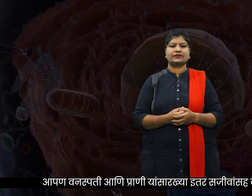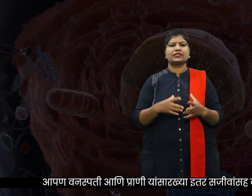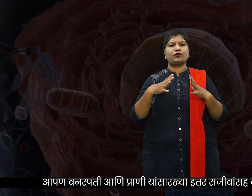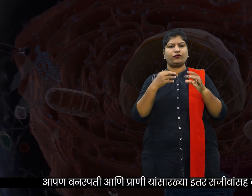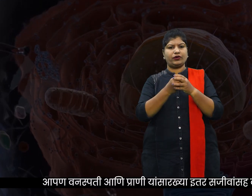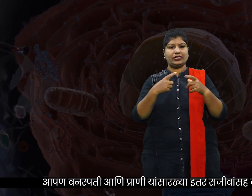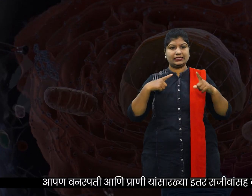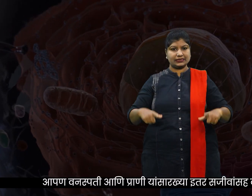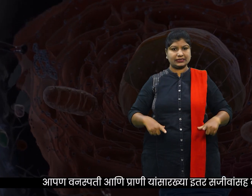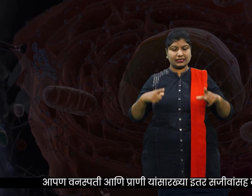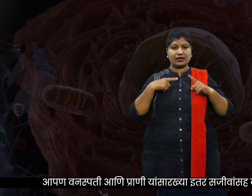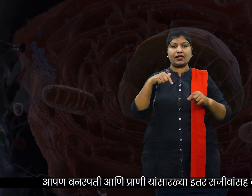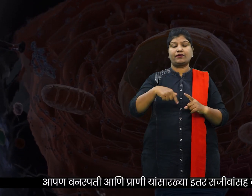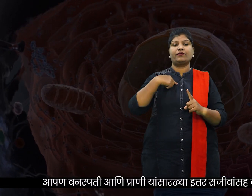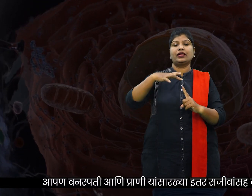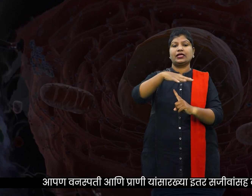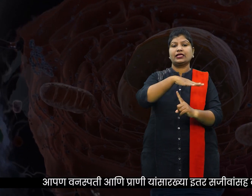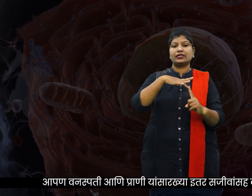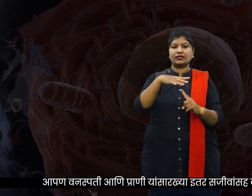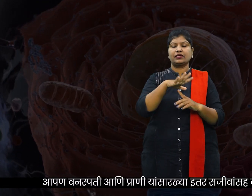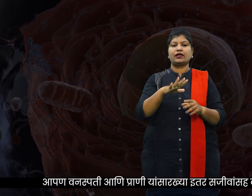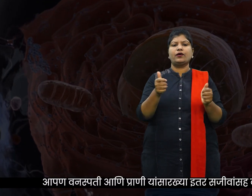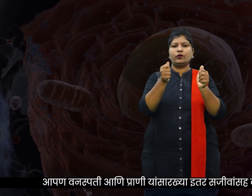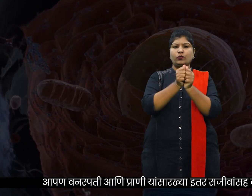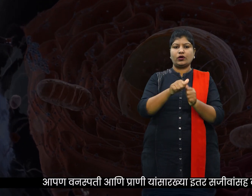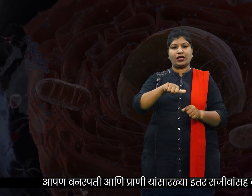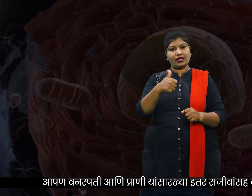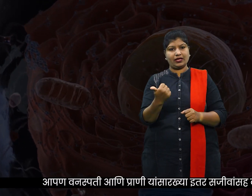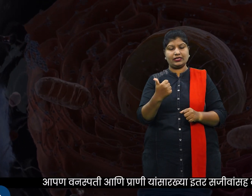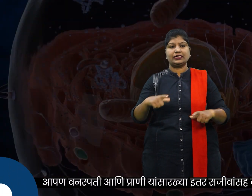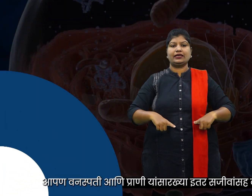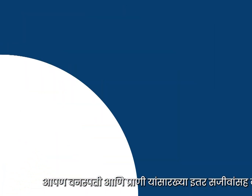आपण वनस्पती आणि प्राणी यांसारख्या इतर सजीवांसह वातावरणात राहतो.